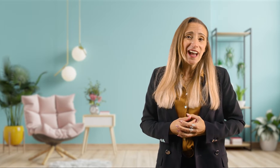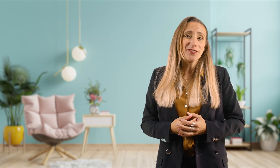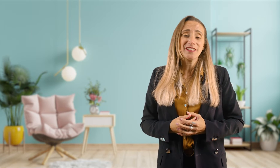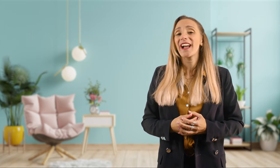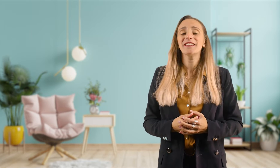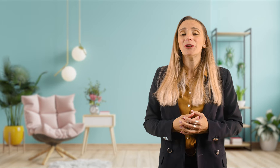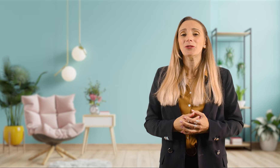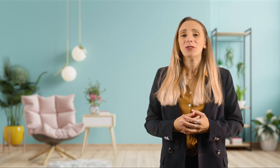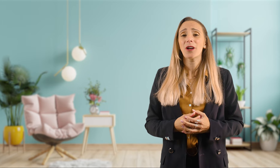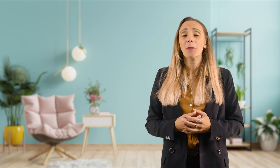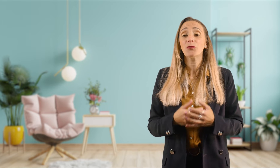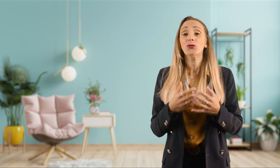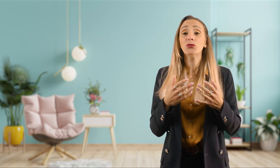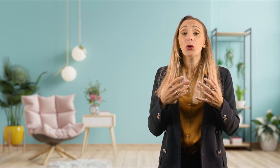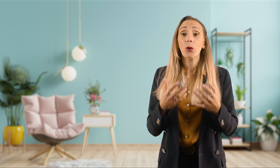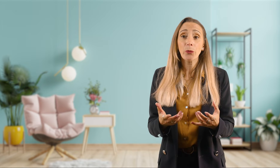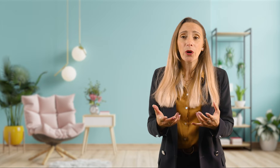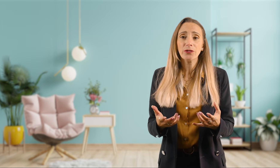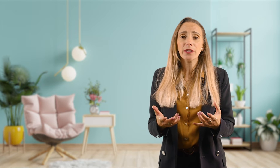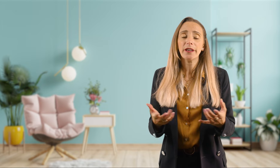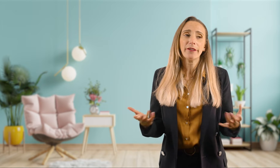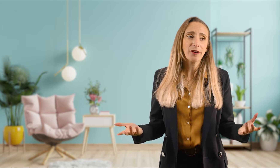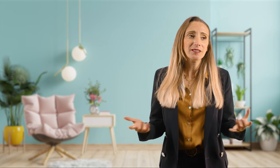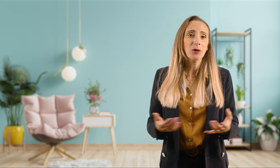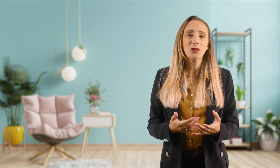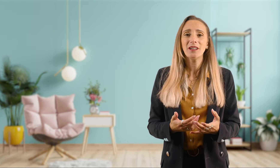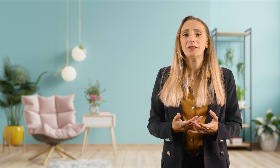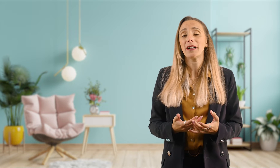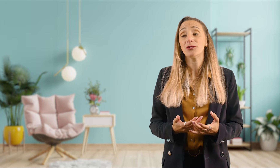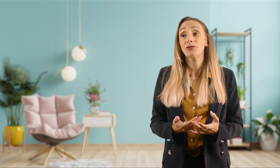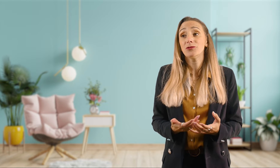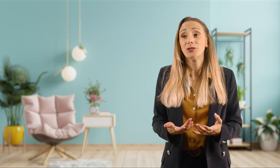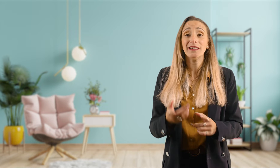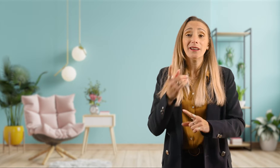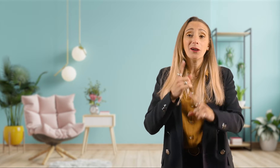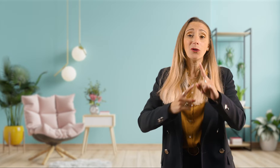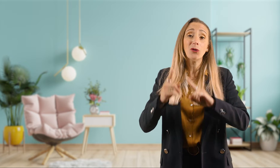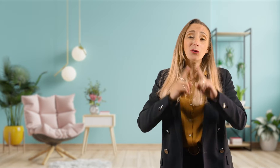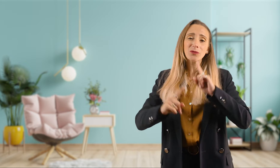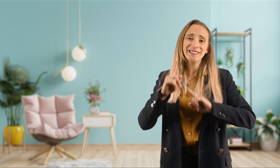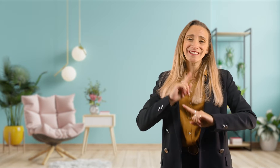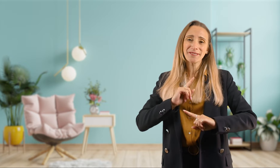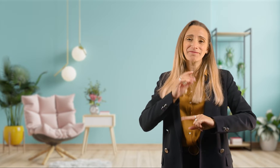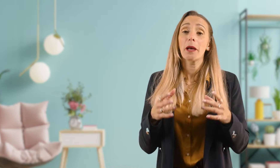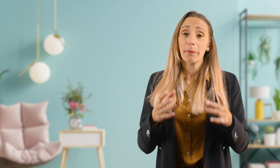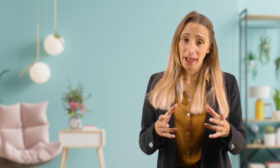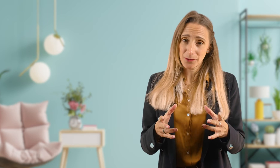à votre interlocuteur de vous comprendre et forcément de vous donner le bon signe. Par